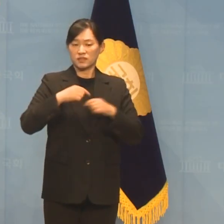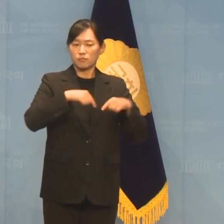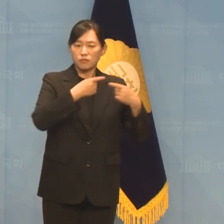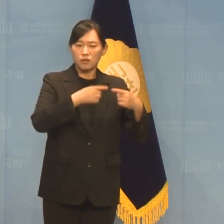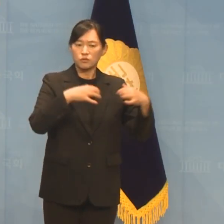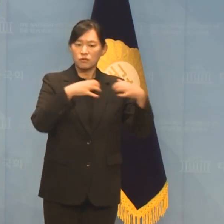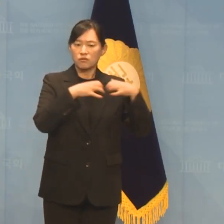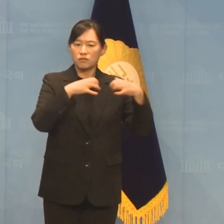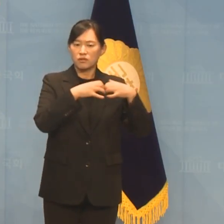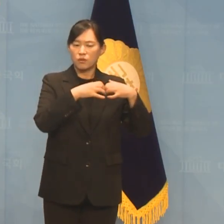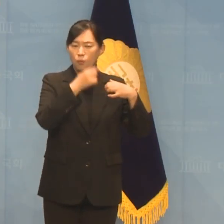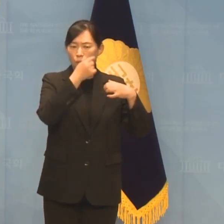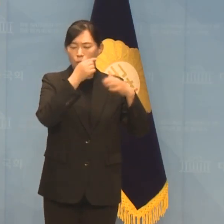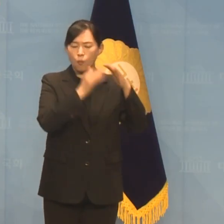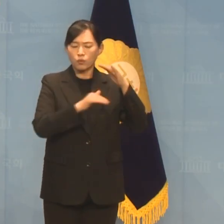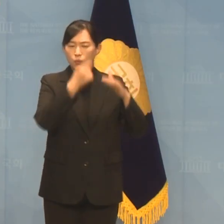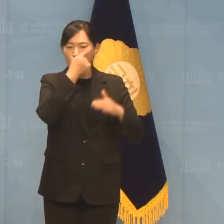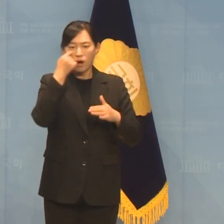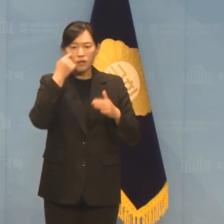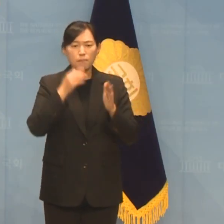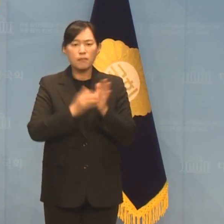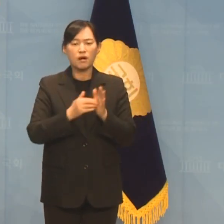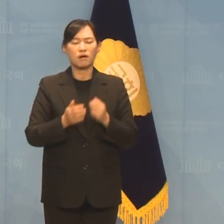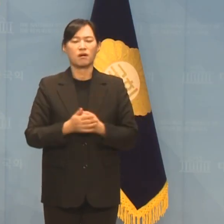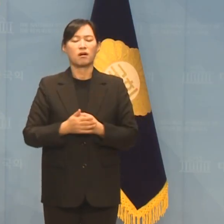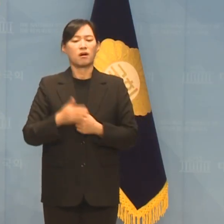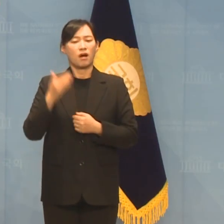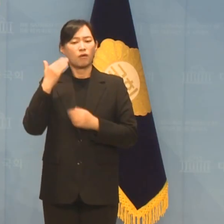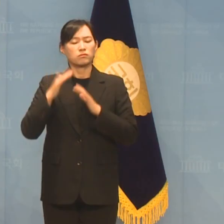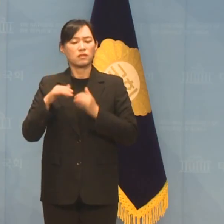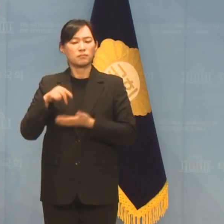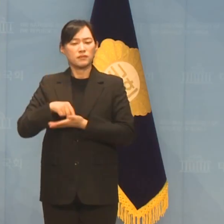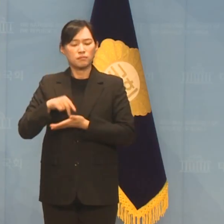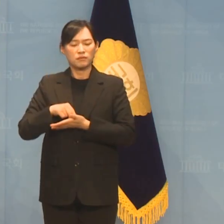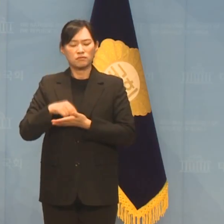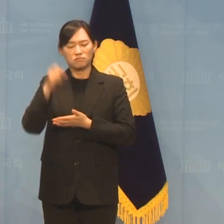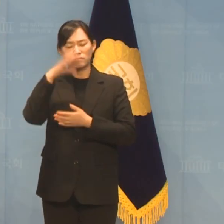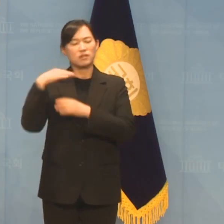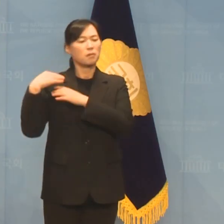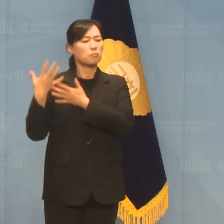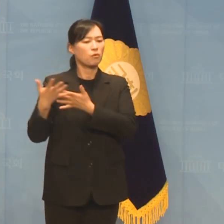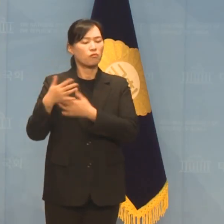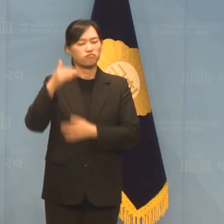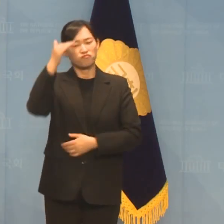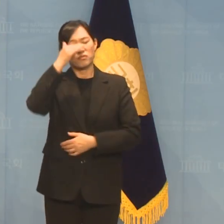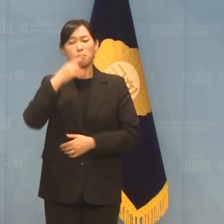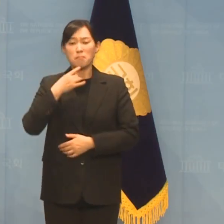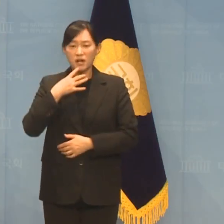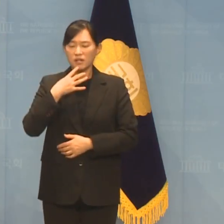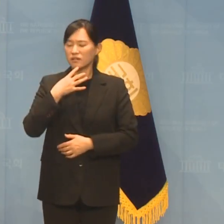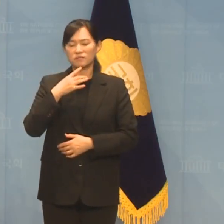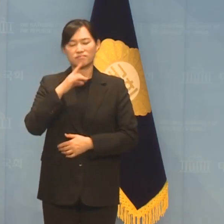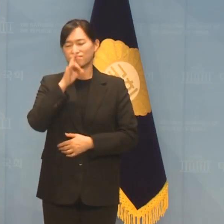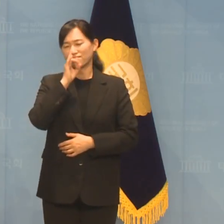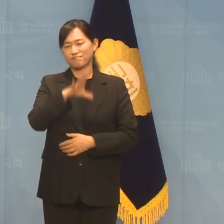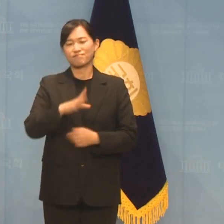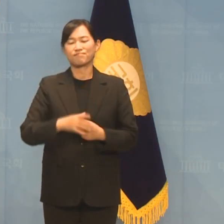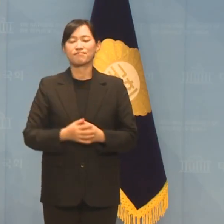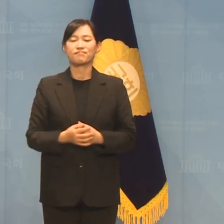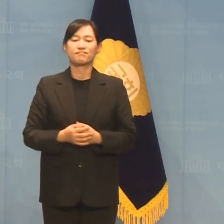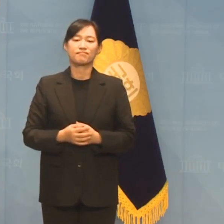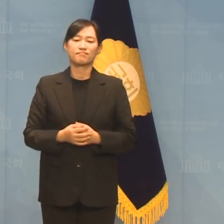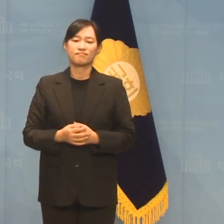공식 확인된 마당에 우리로서도 더 이상 강 건너 불구경만 할 수는 없는